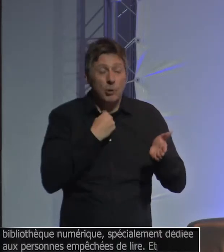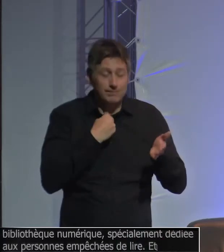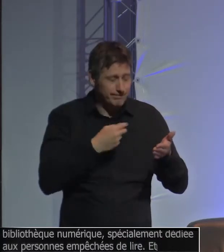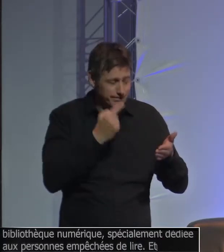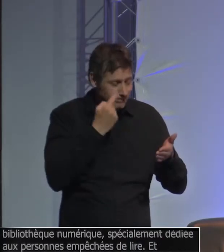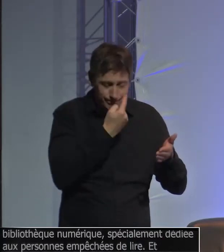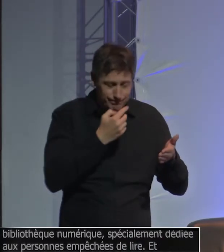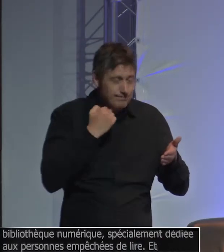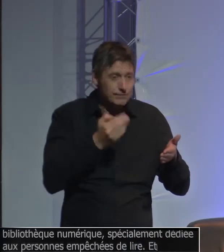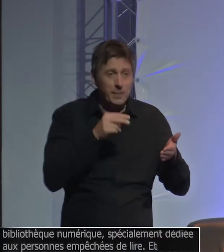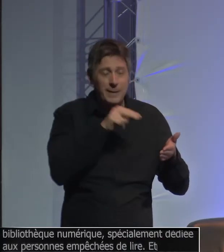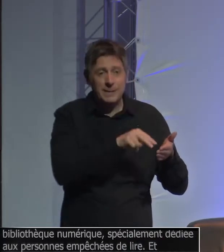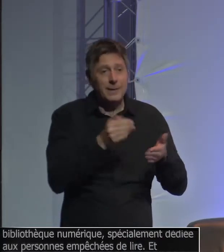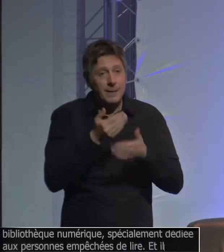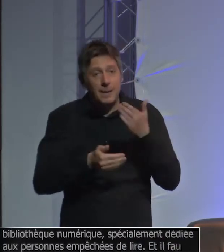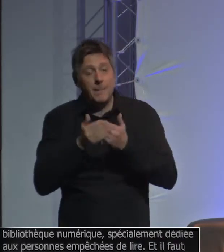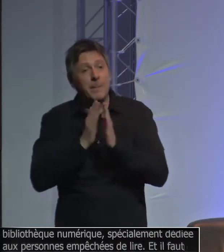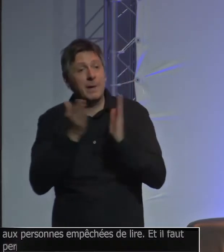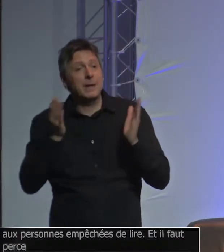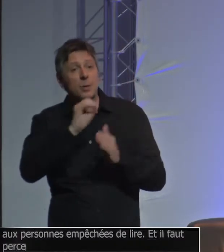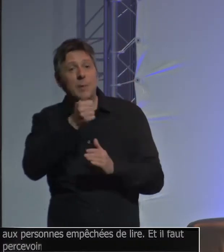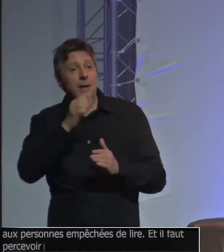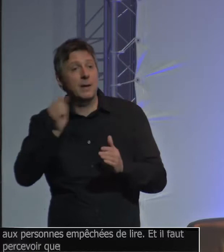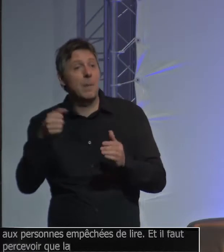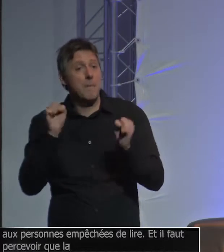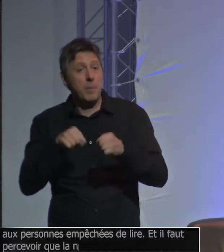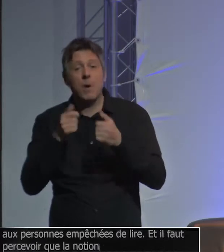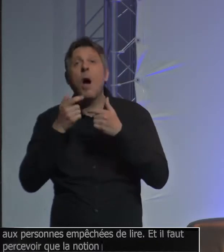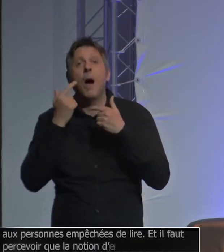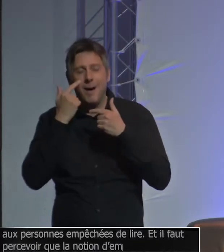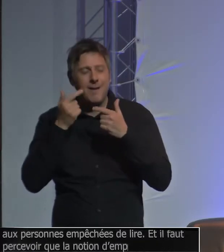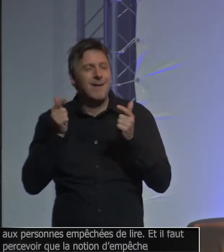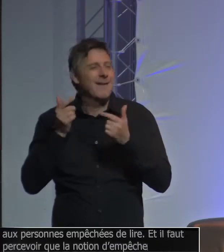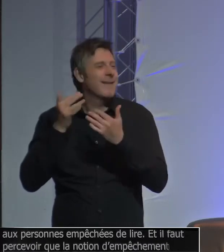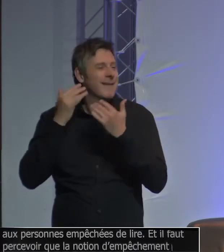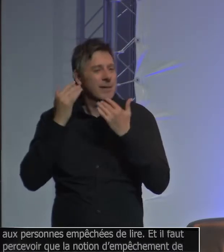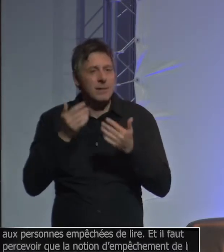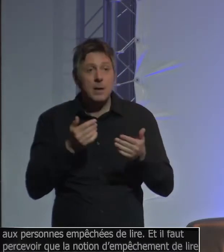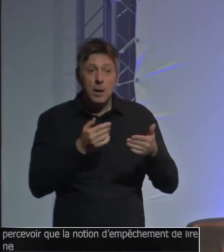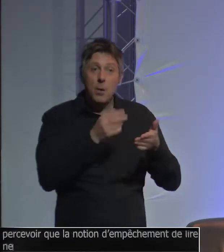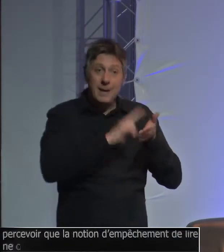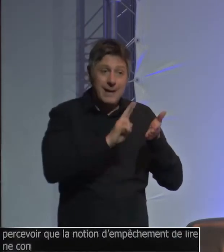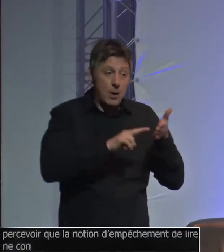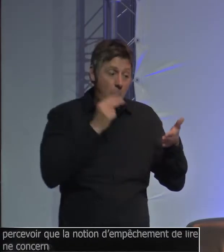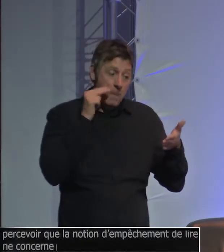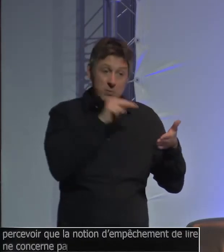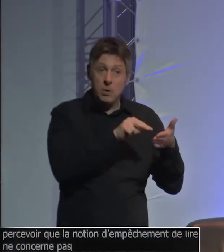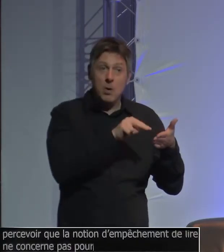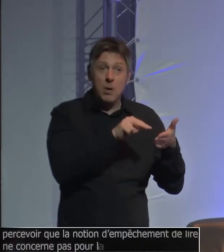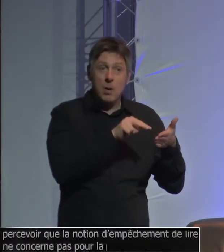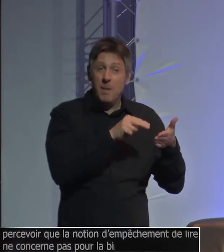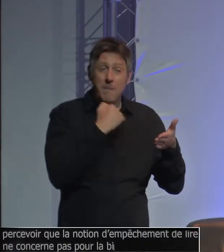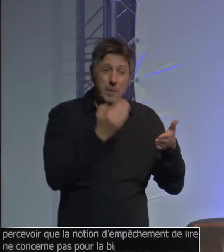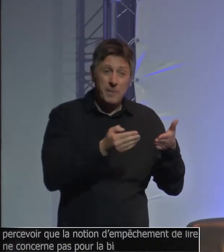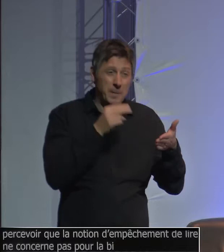Et il faut percevoir que la notion d'empêchement de lire ne concerne